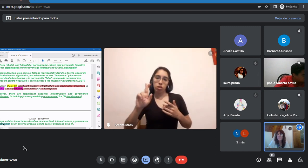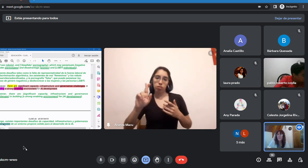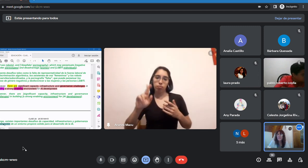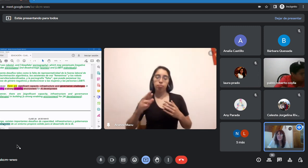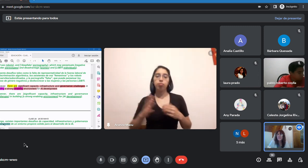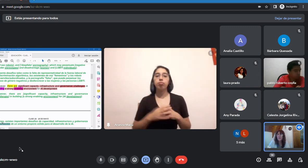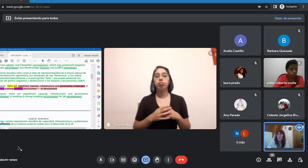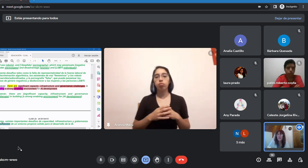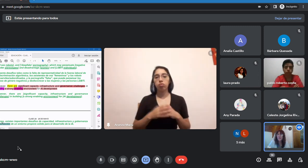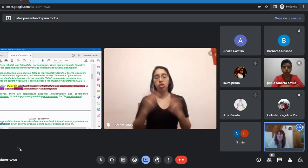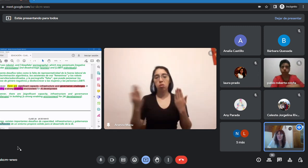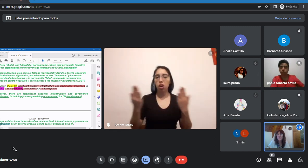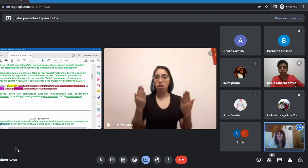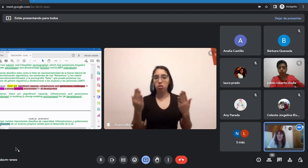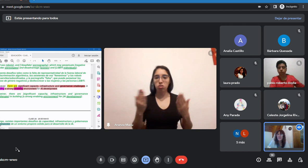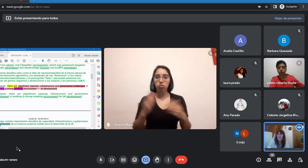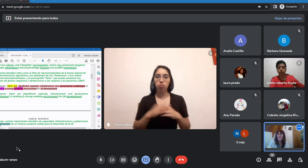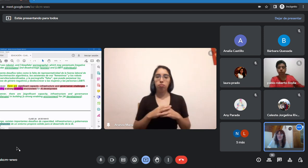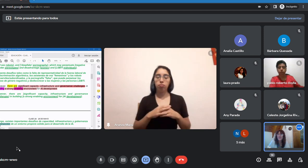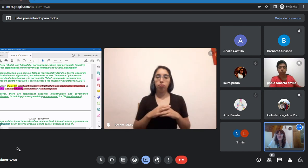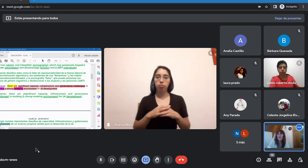para después corregirlo en...